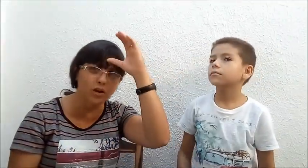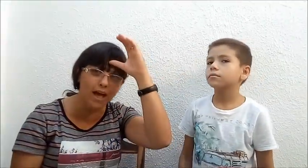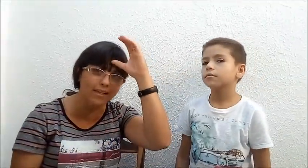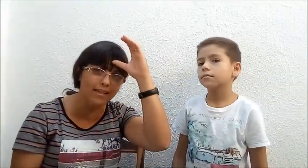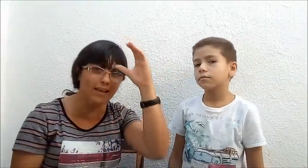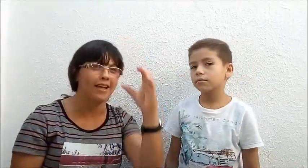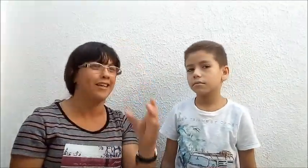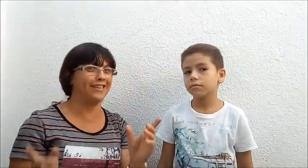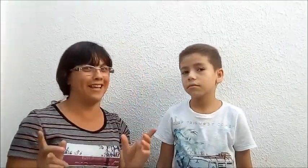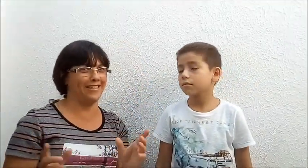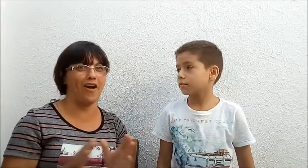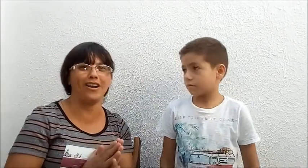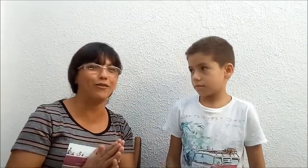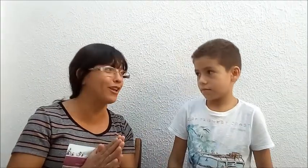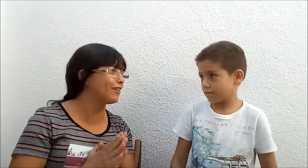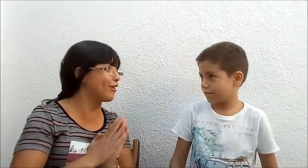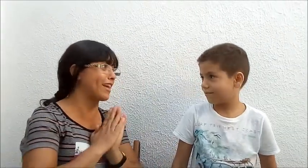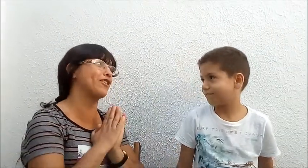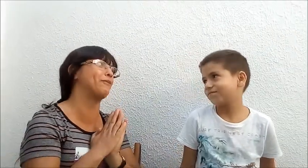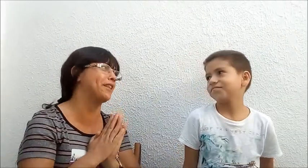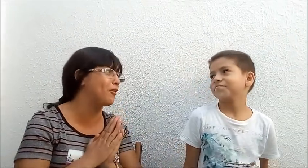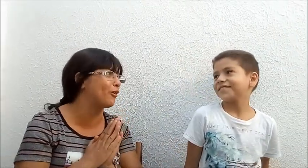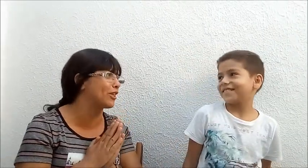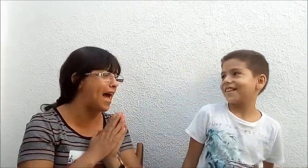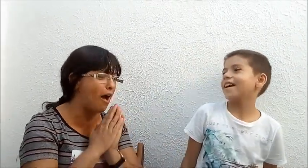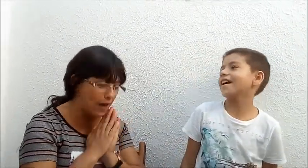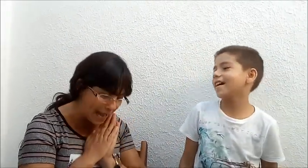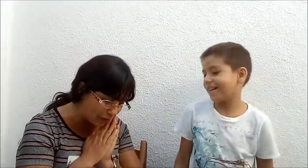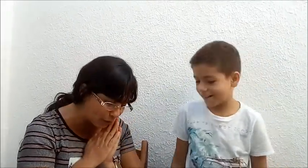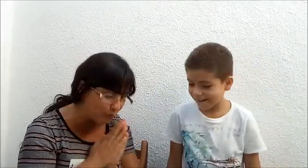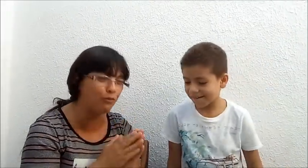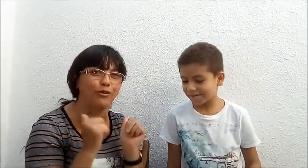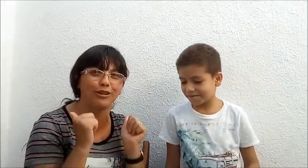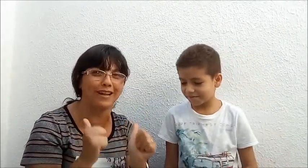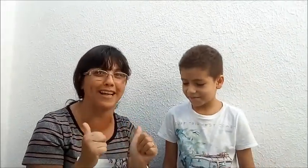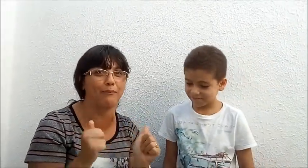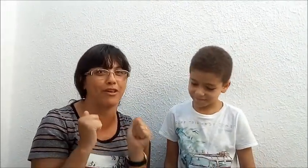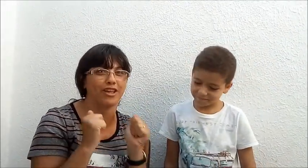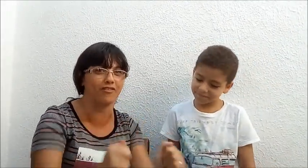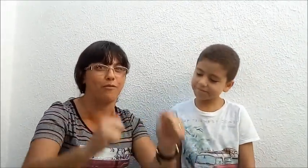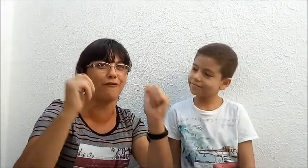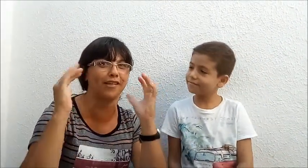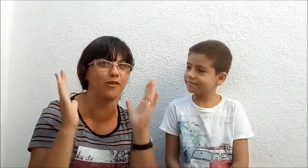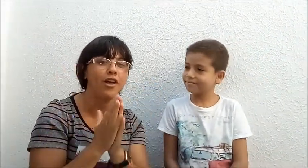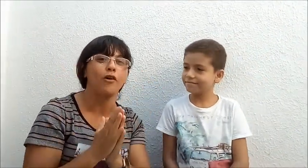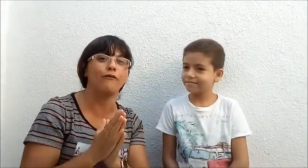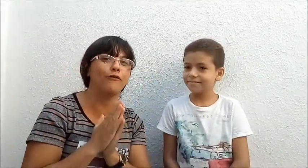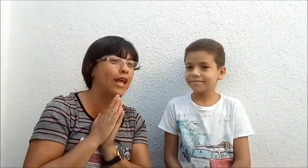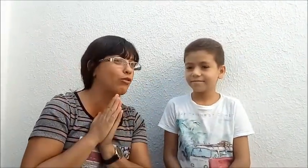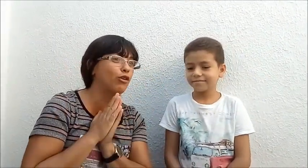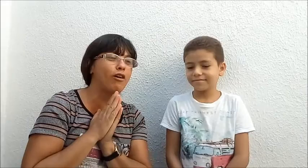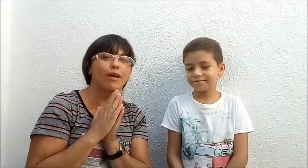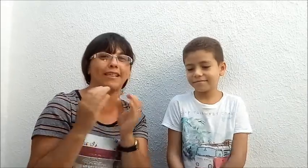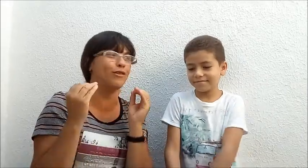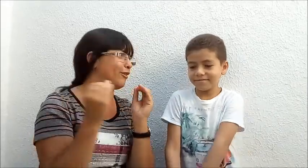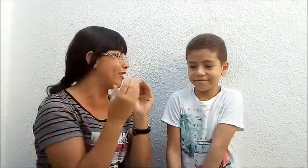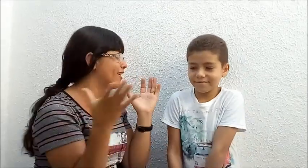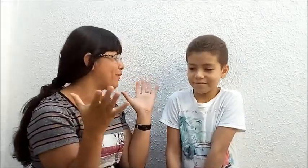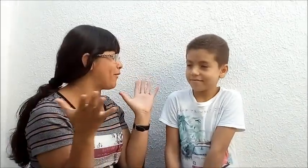tio é assim. Gente, olha, todas as coisas que a aprendeu hoje. Olha, a sua, muito legal, minha gente. Vamos fazer um... Eu tô logo assim curiosa pra